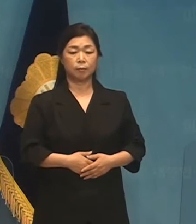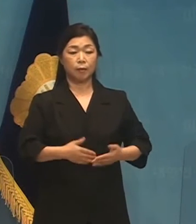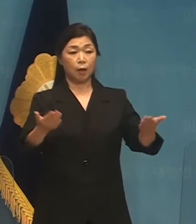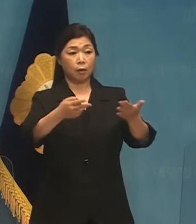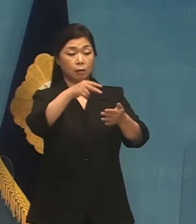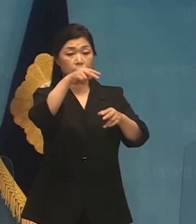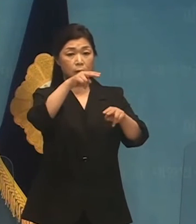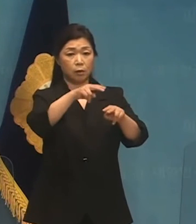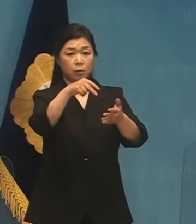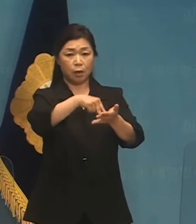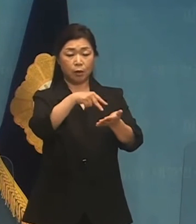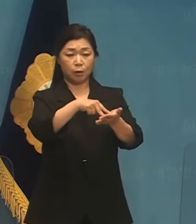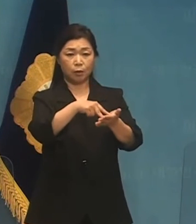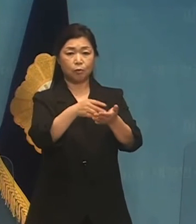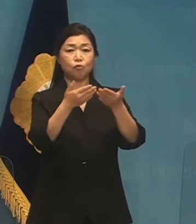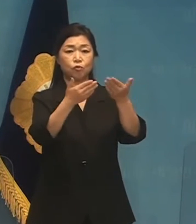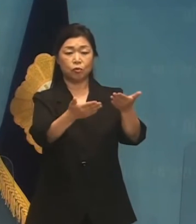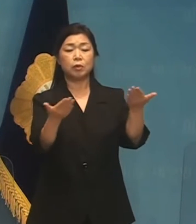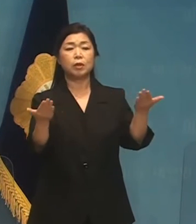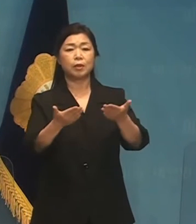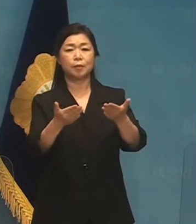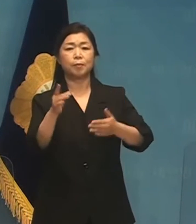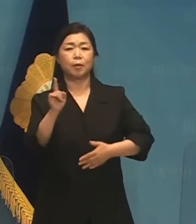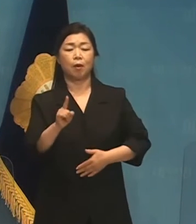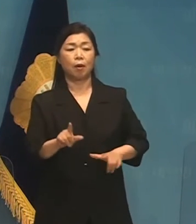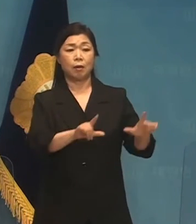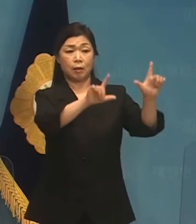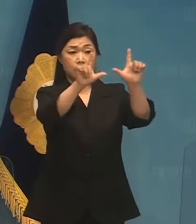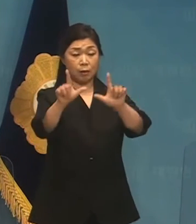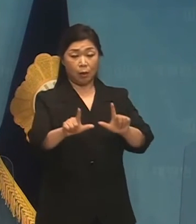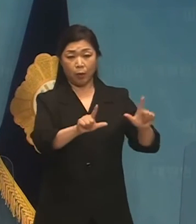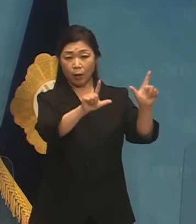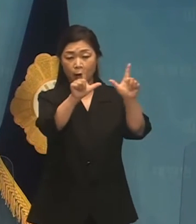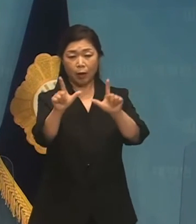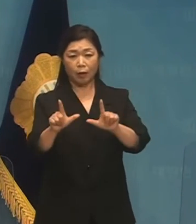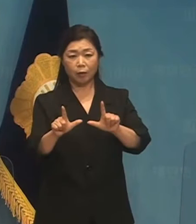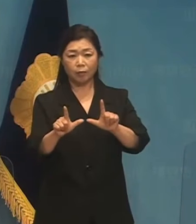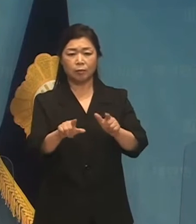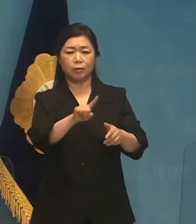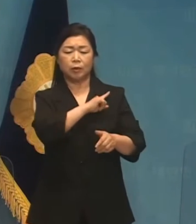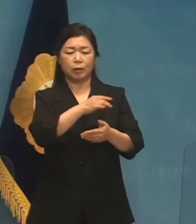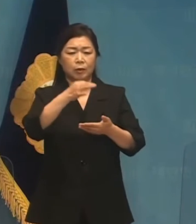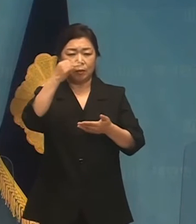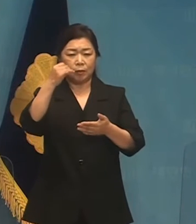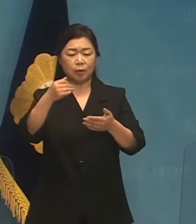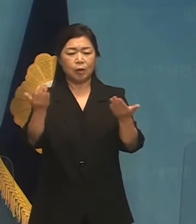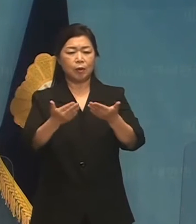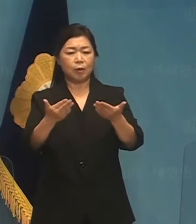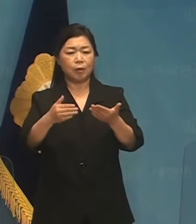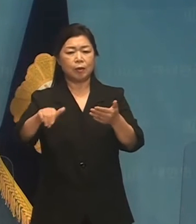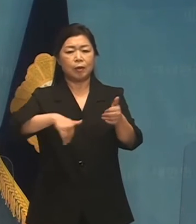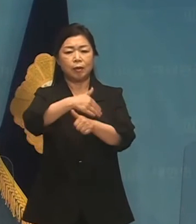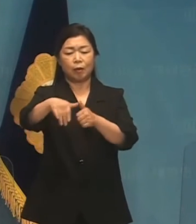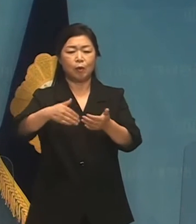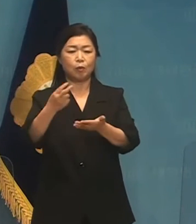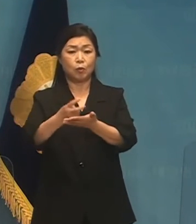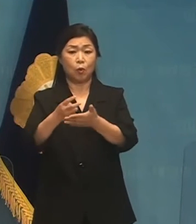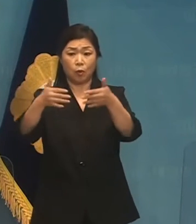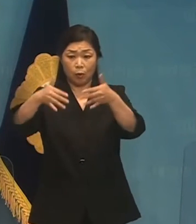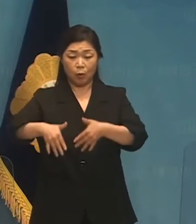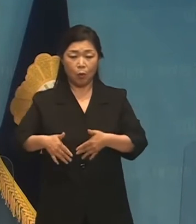일자리 보장제가 제공하는 일자리는 사회의 최저노동 조건이 되어